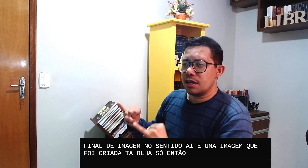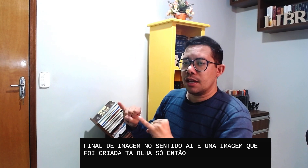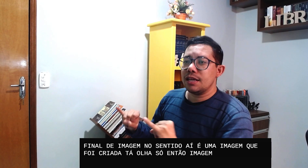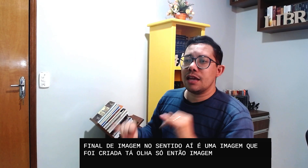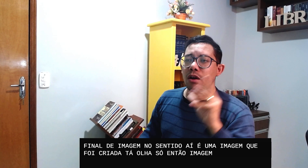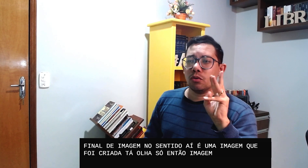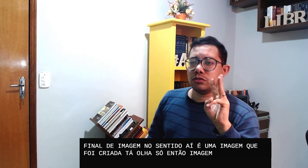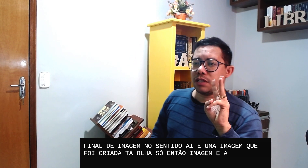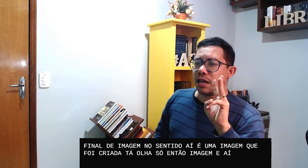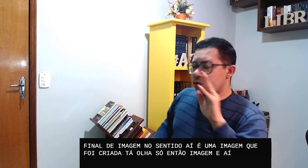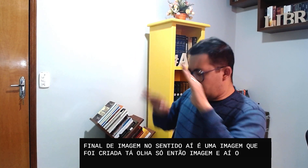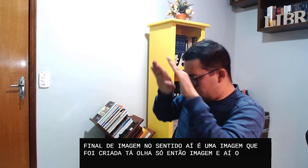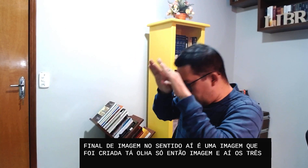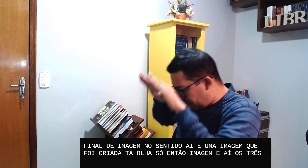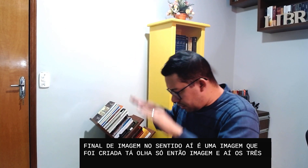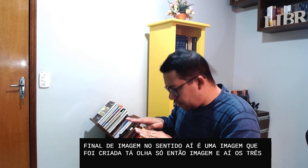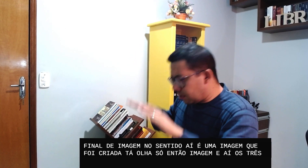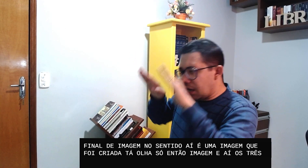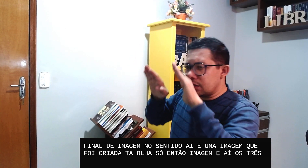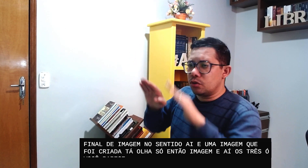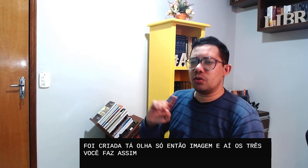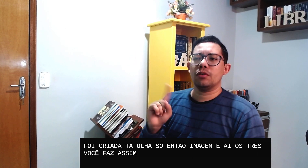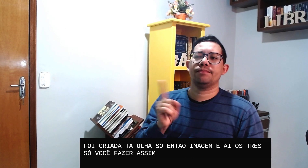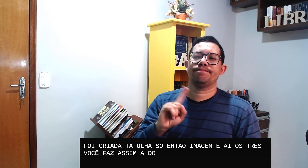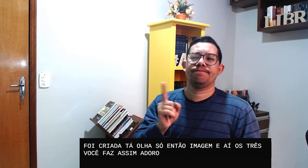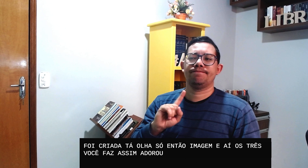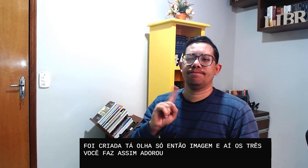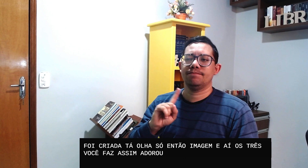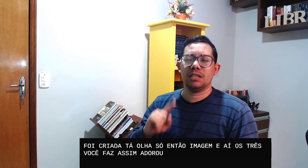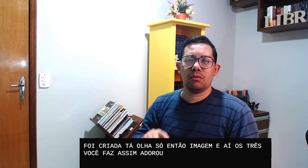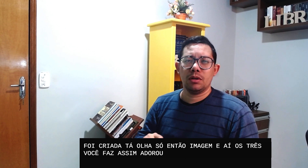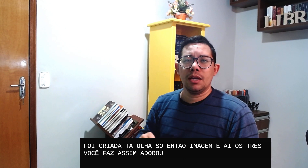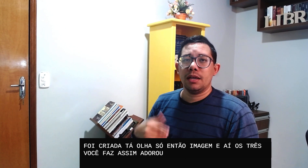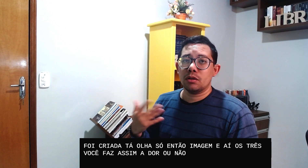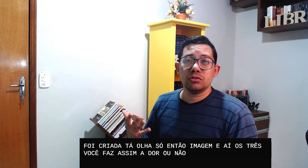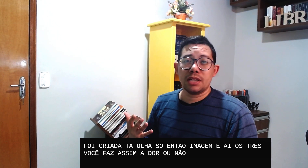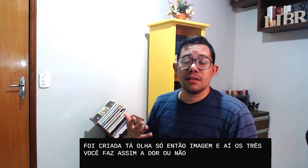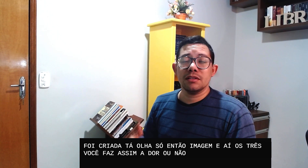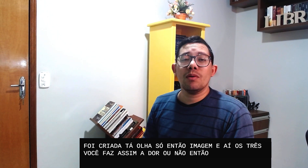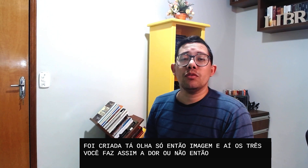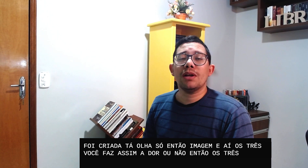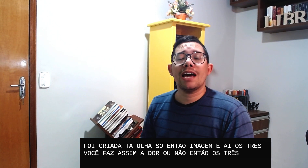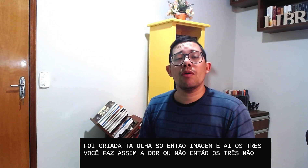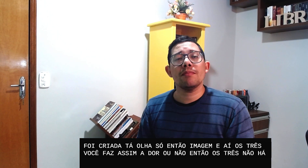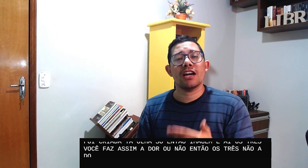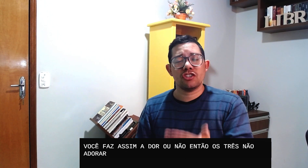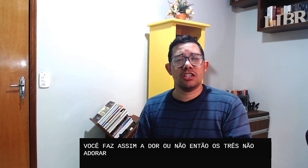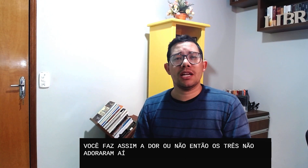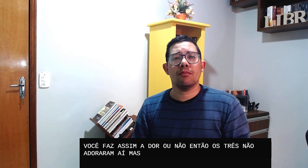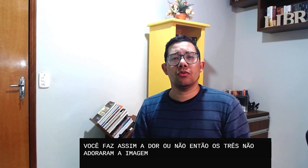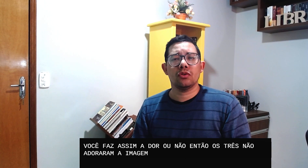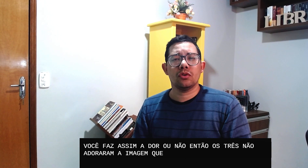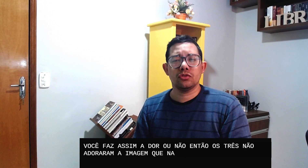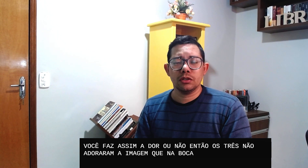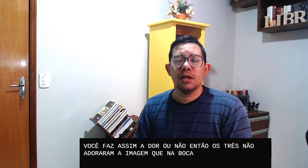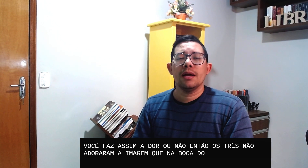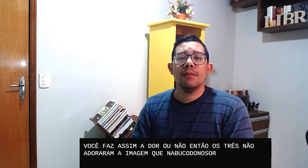E aí, ó, os três, ó, você faz assim, adorou? Não. Então, os três não adoraram a imagem que Nabucodonosor